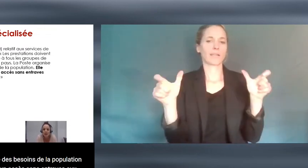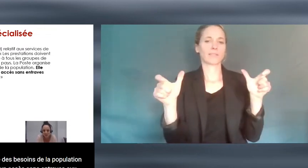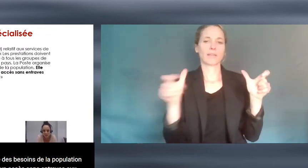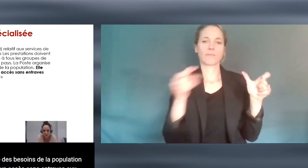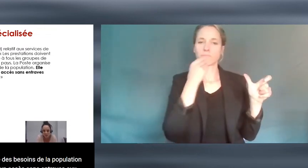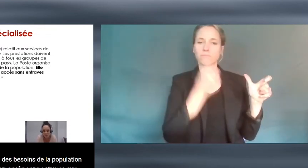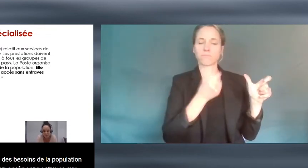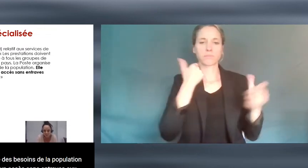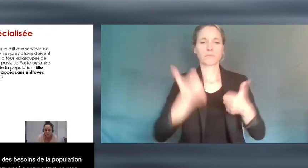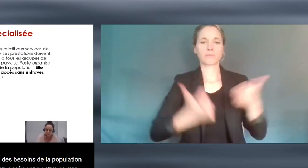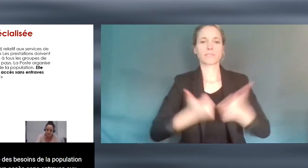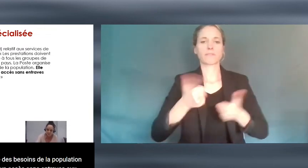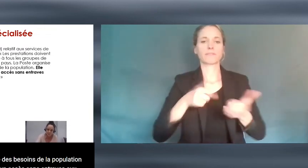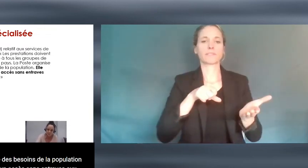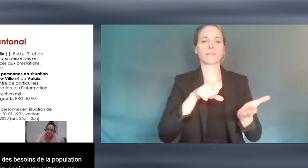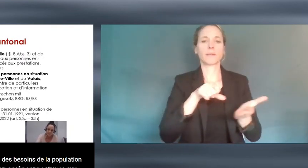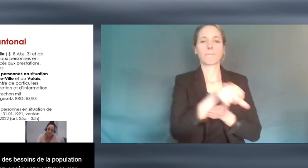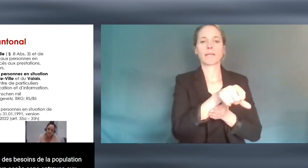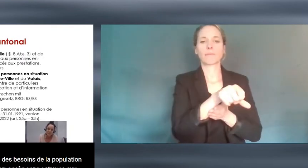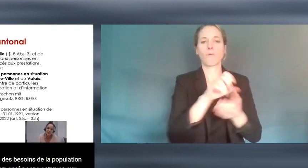paiement électronique.